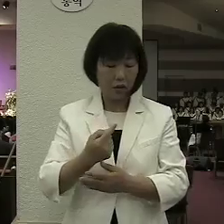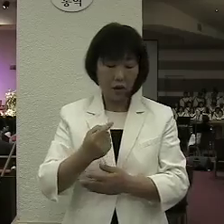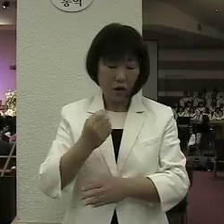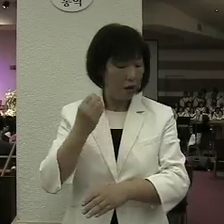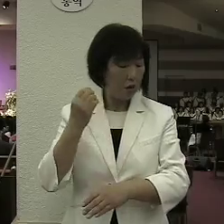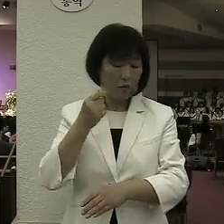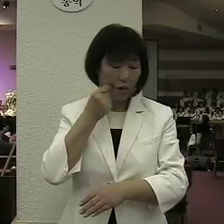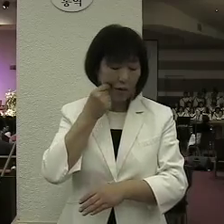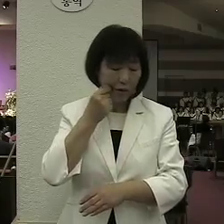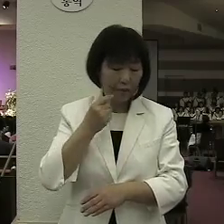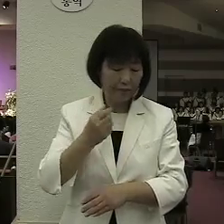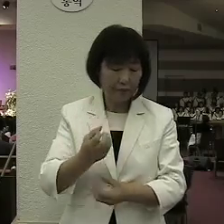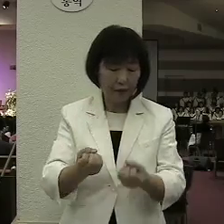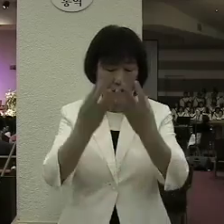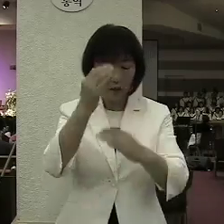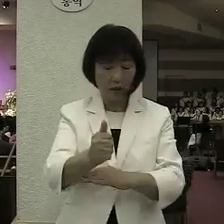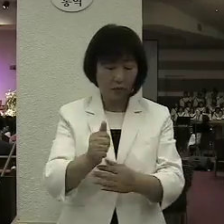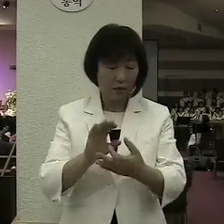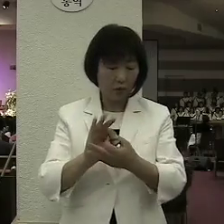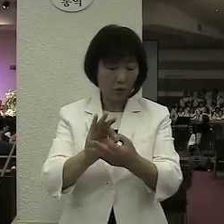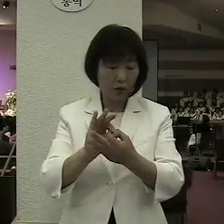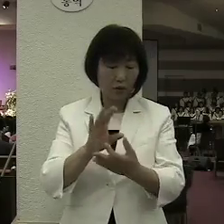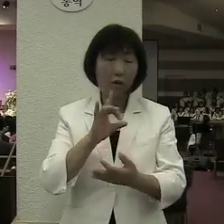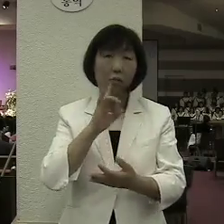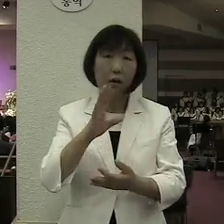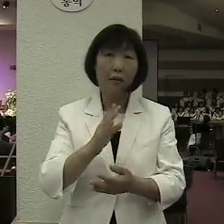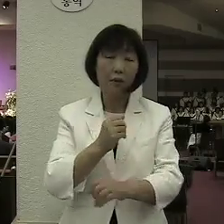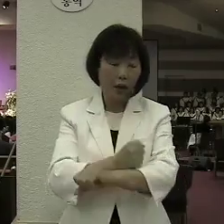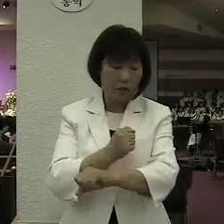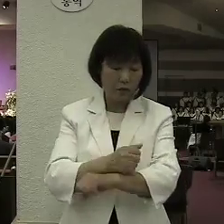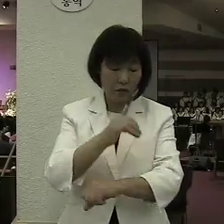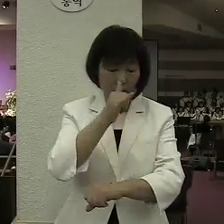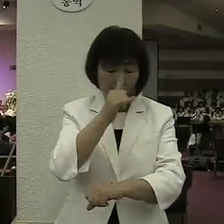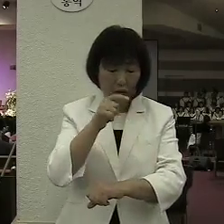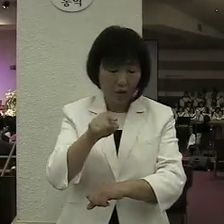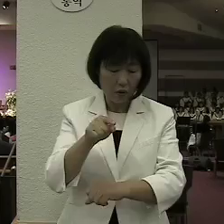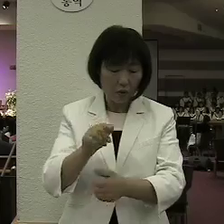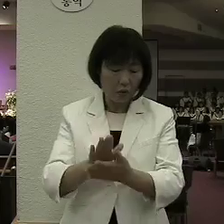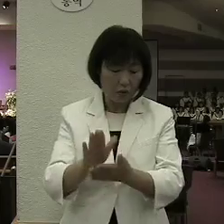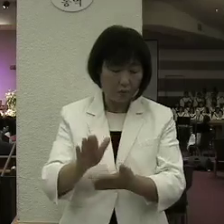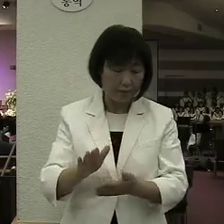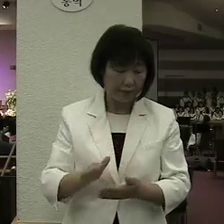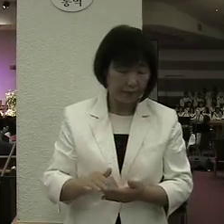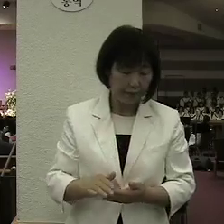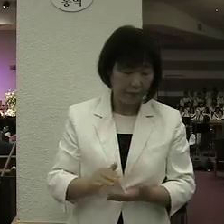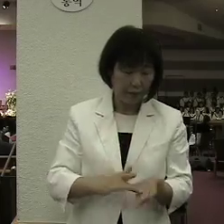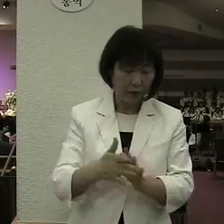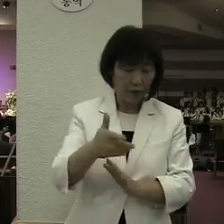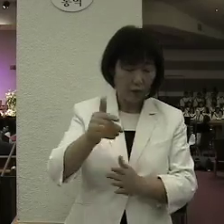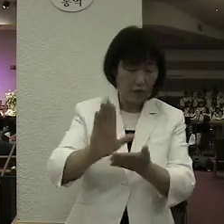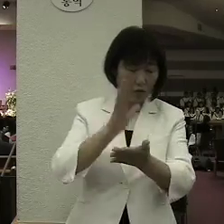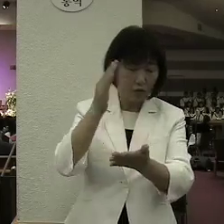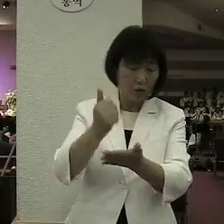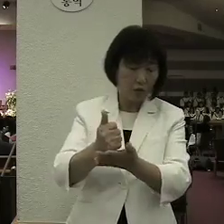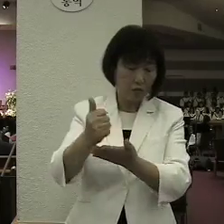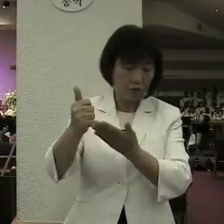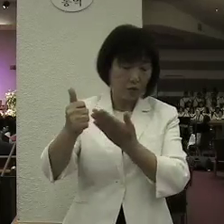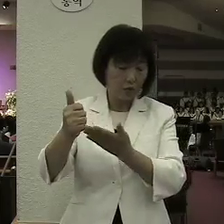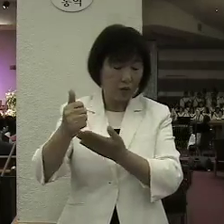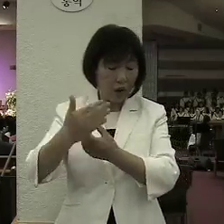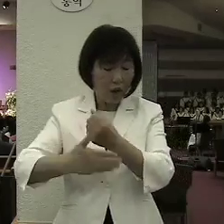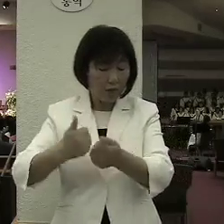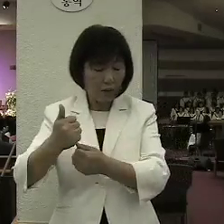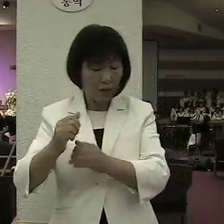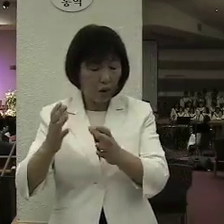되었다는 것입니다. 엄청난 일이 벌어진 거예요. 여러분, 구약시대에 이렇게 살지 못했습니다. 원에서도 이렇게 살지 못했어요.